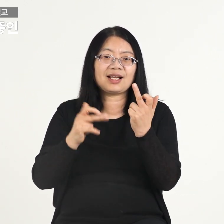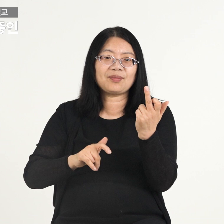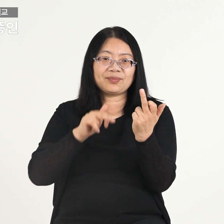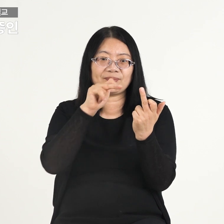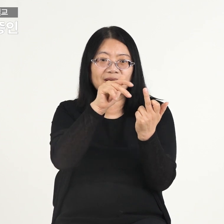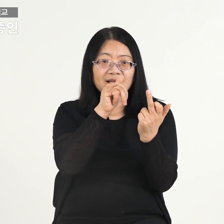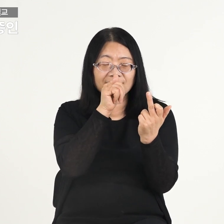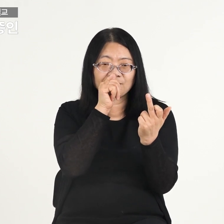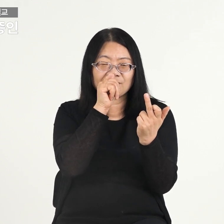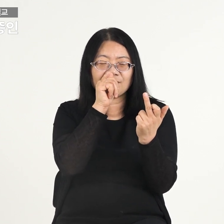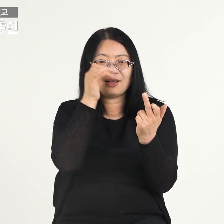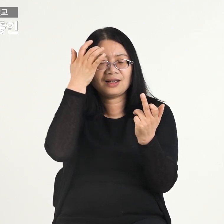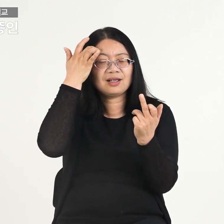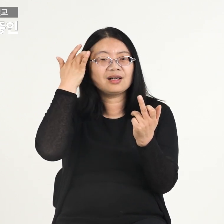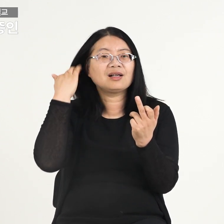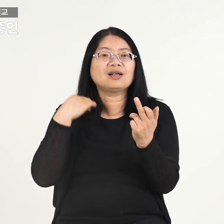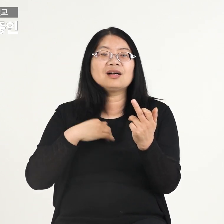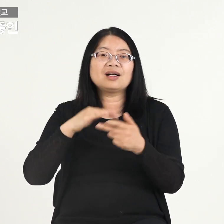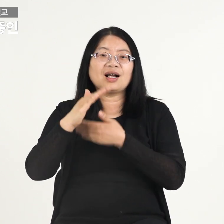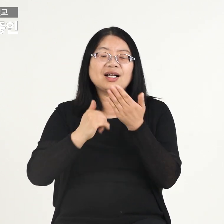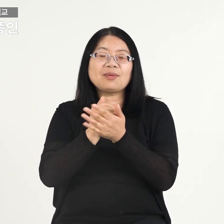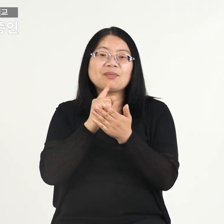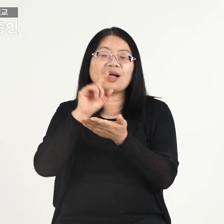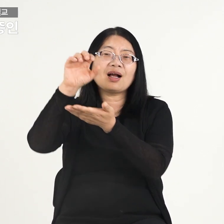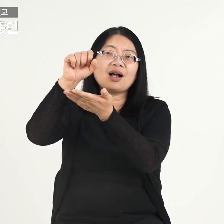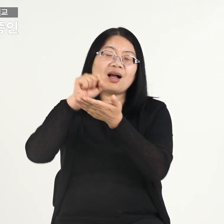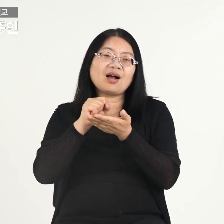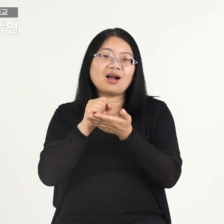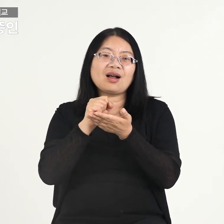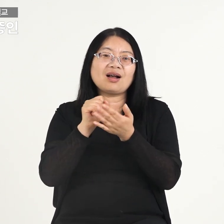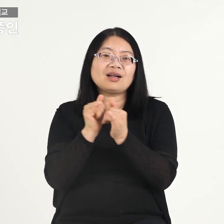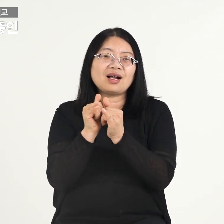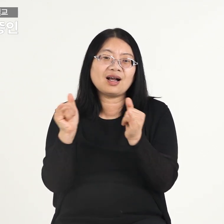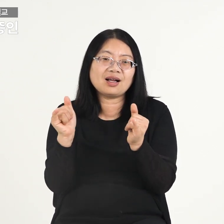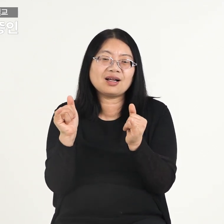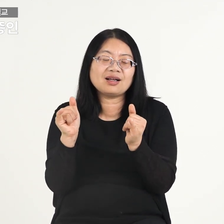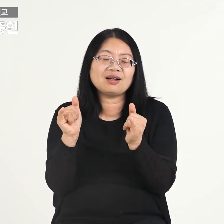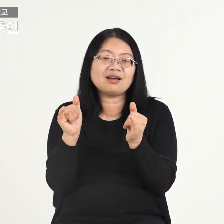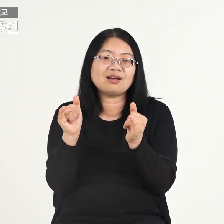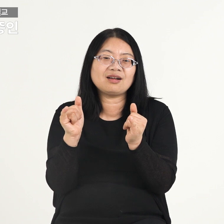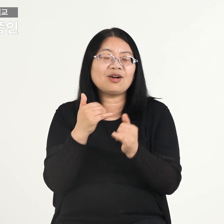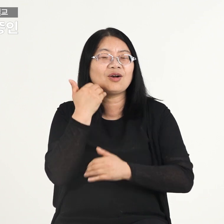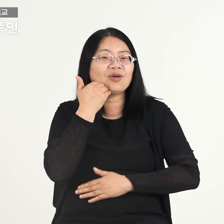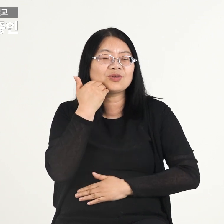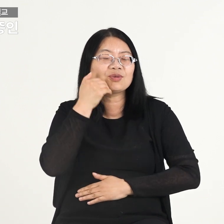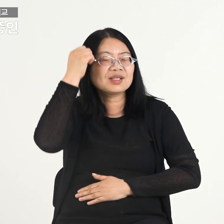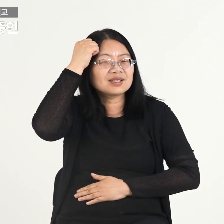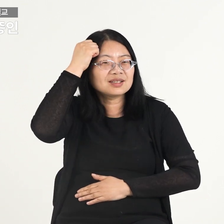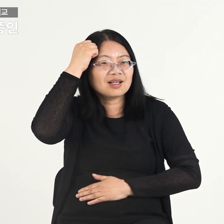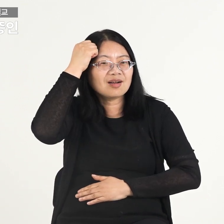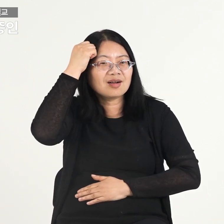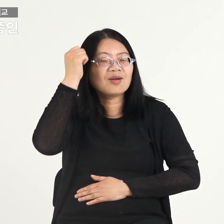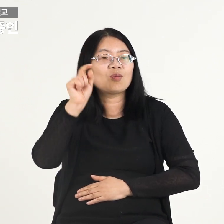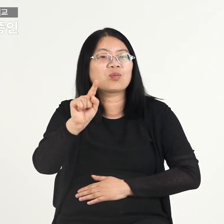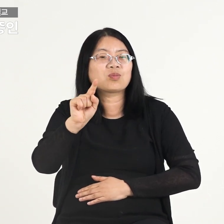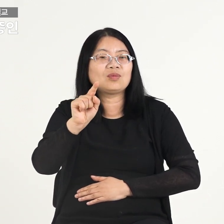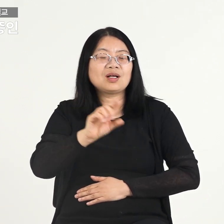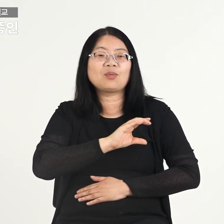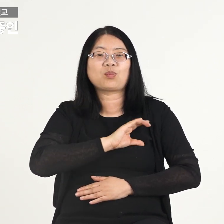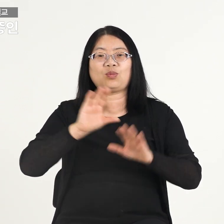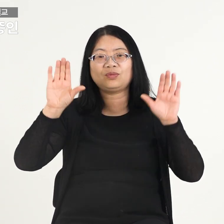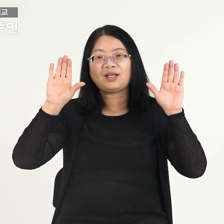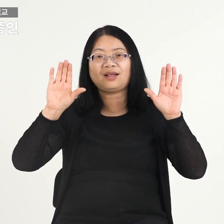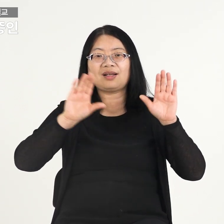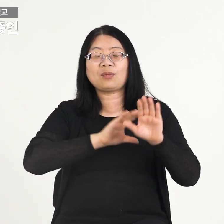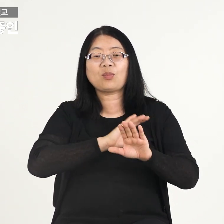올라가서 말씀을 받아가지고 내려왔던 인물이 누구로 기억되고 있습니까? 모세입니다.